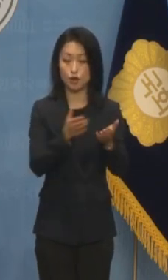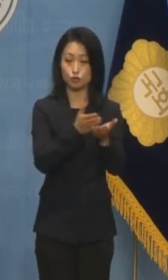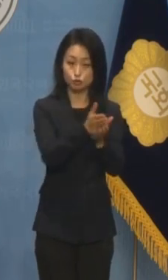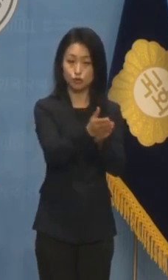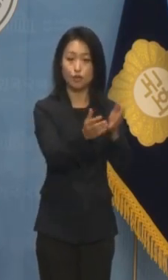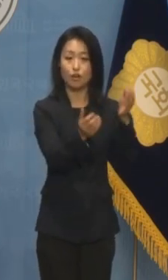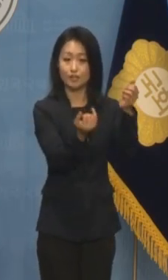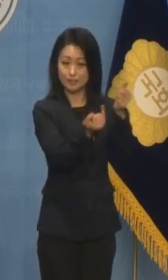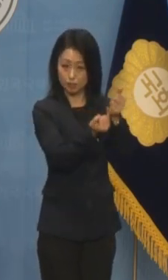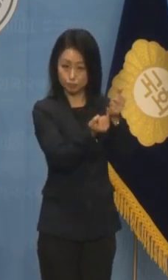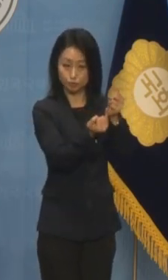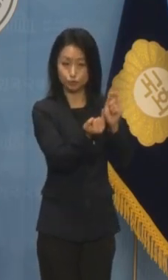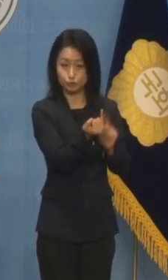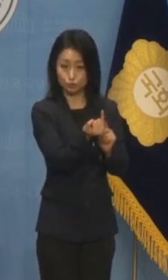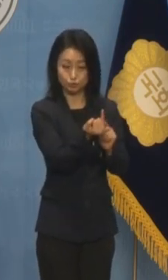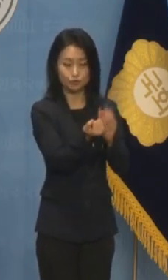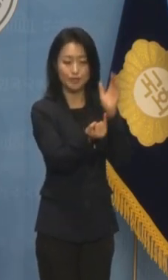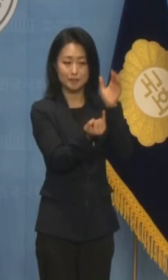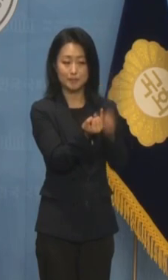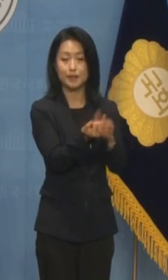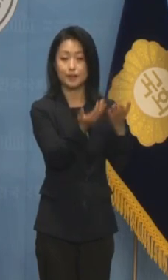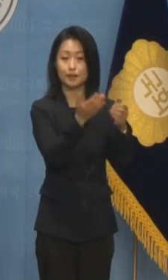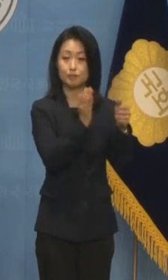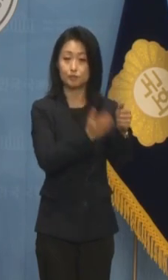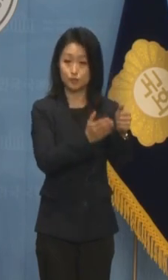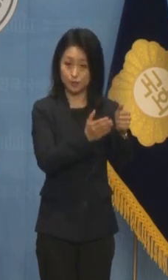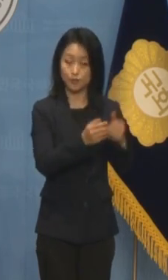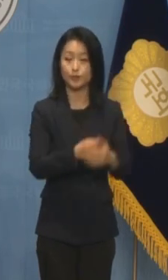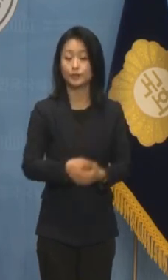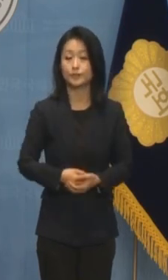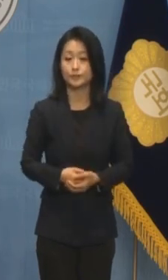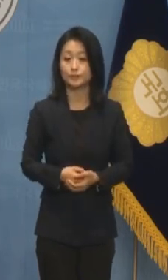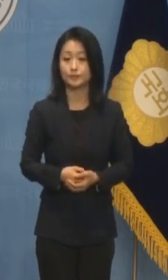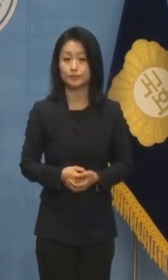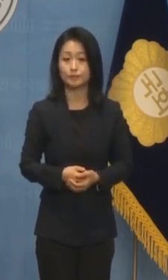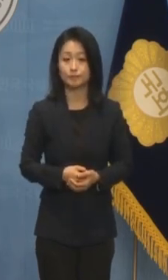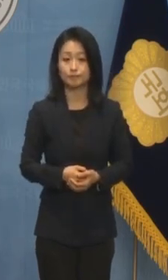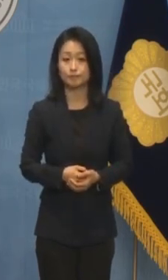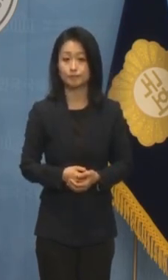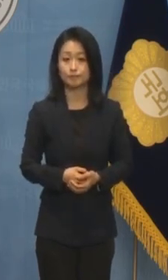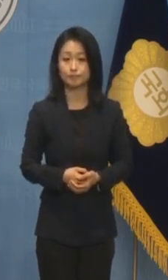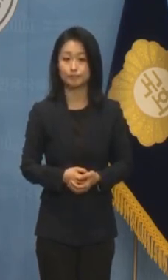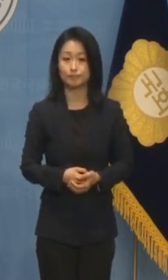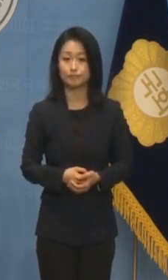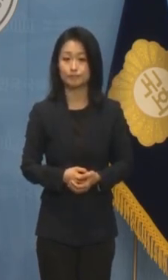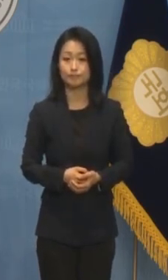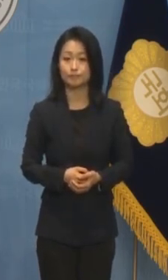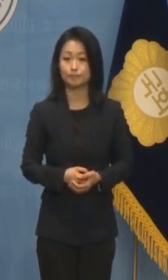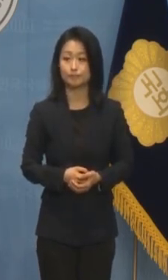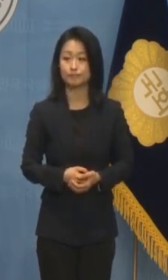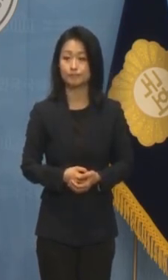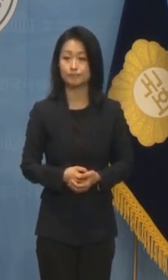신설보다도 우리 사회에 던지는 메시지는 훨씬 더 강력할 것입니다.